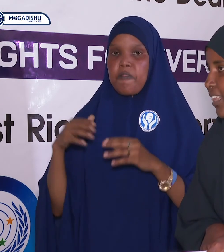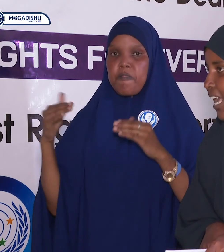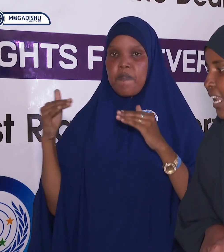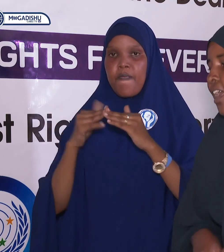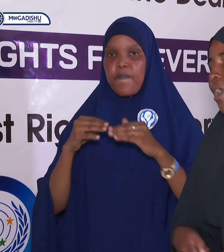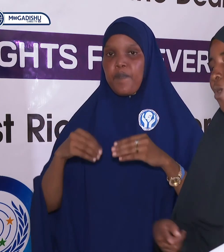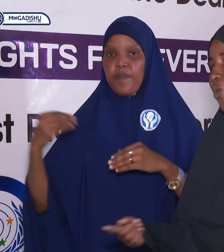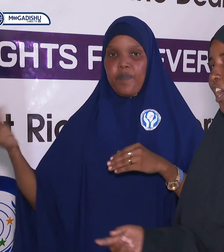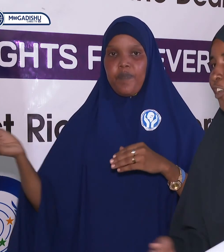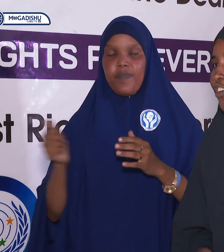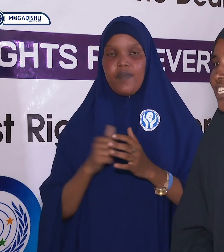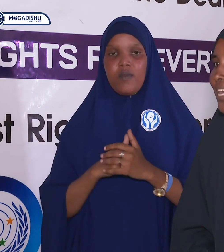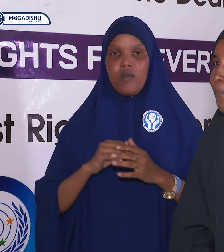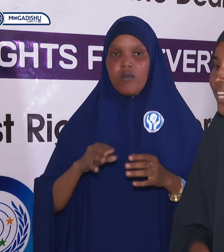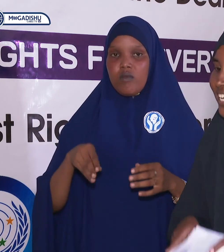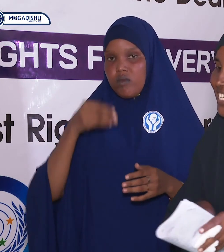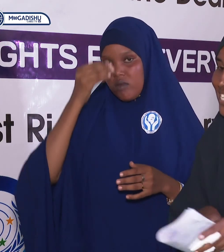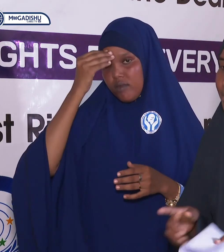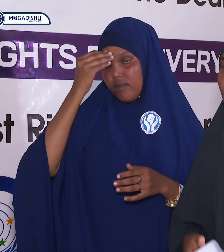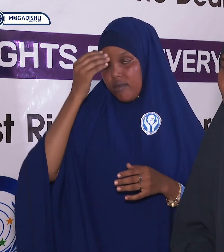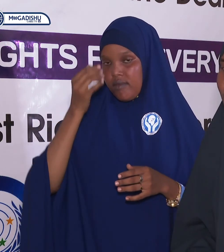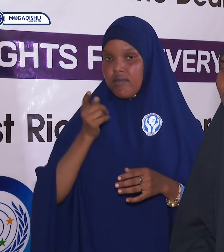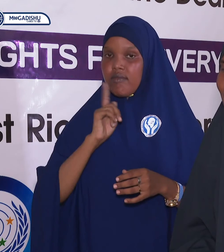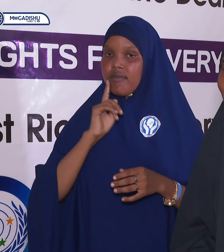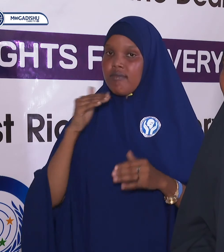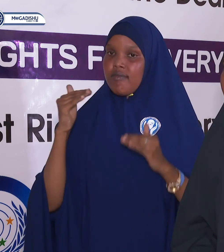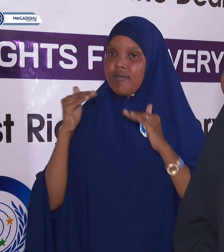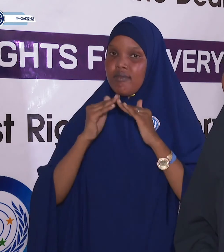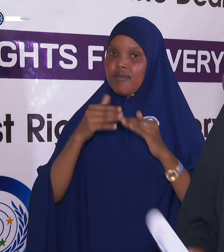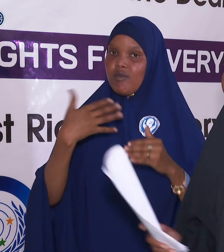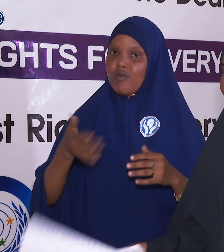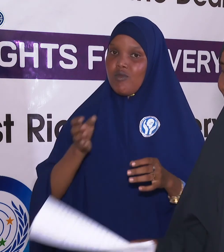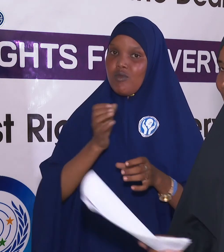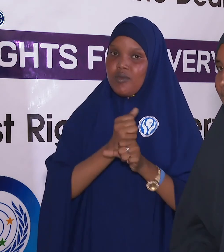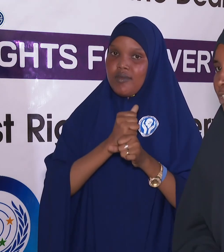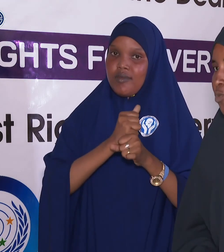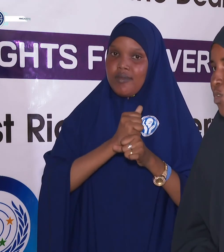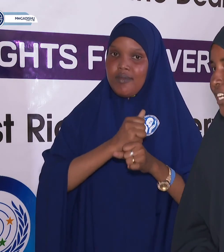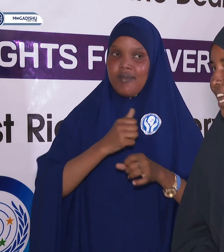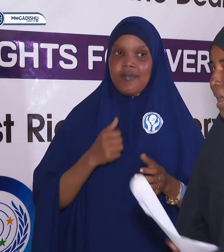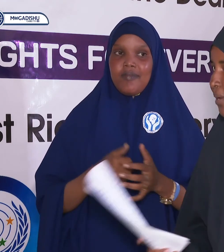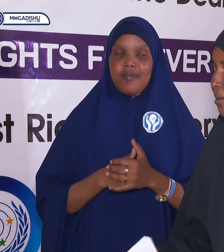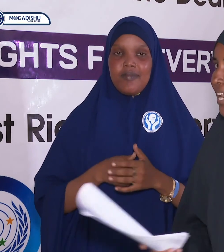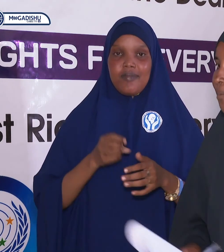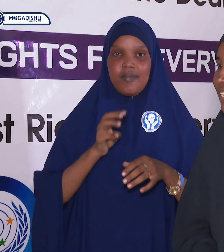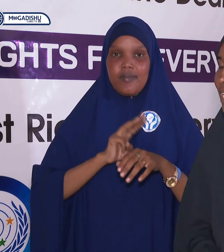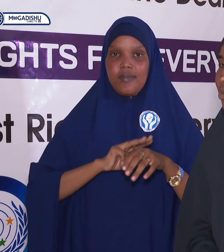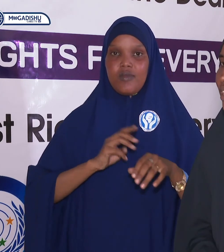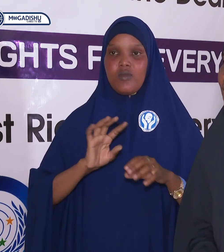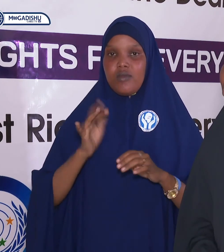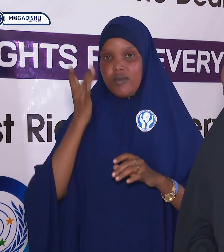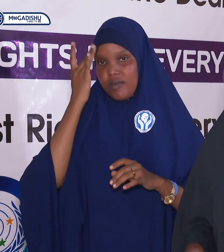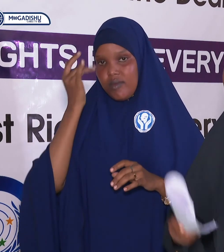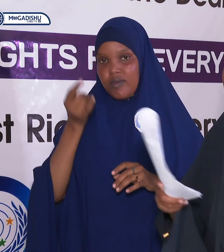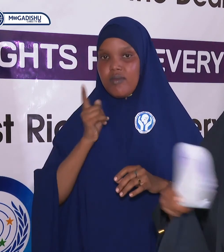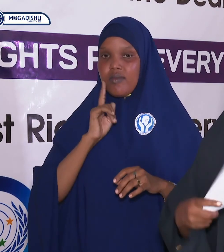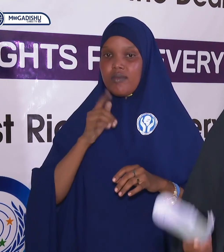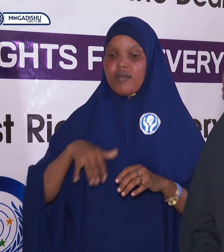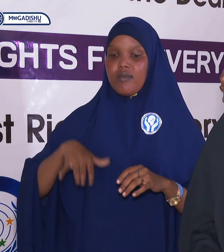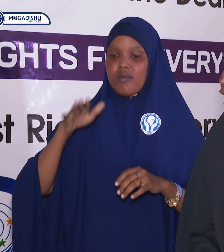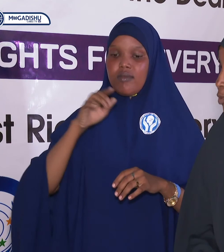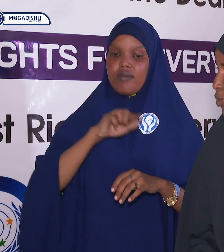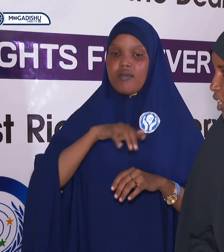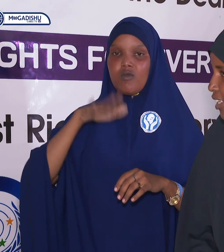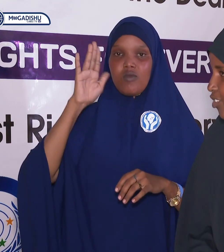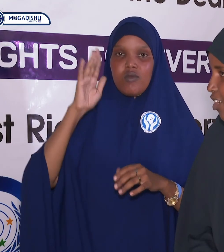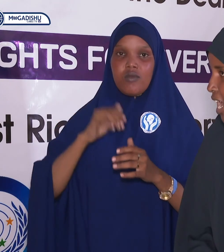وحو برطان وحي نقولين سابرني سيستم انا وحو قبسان واو من كان مركي وين هذا اما قبلان كاي ويناتو